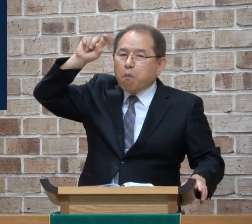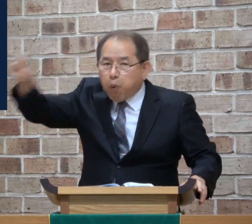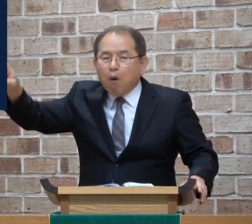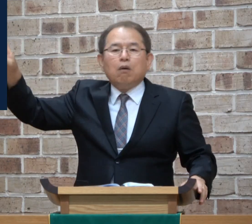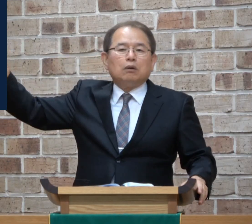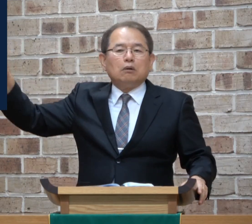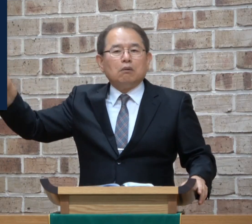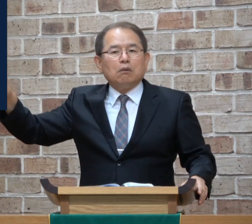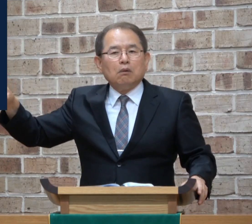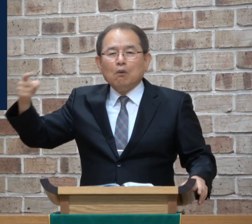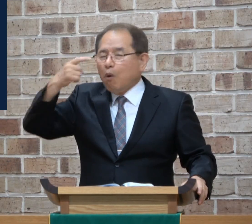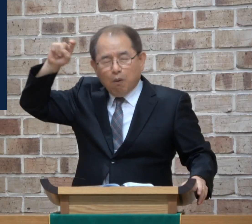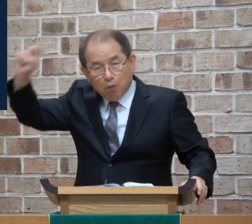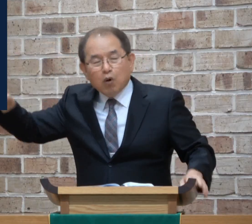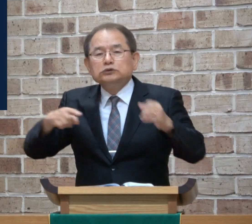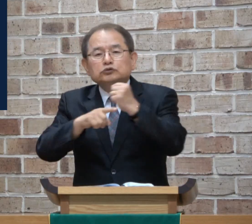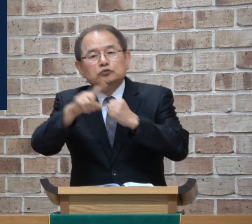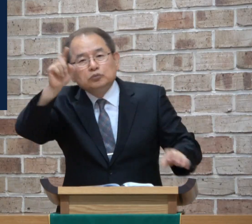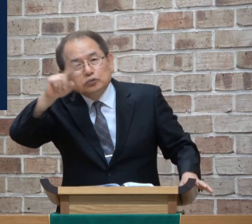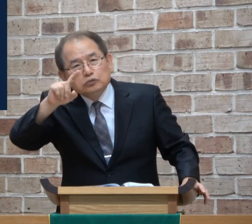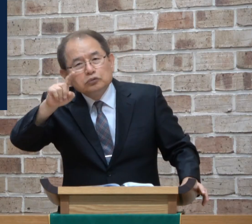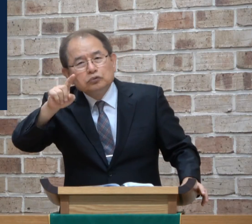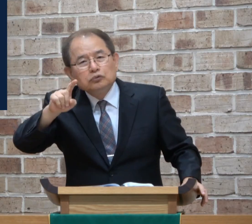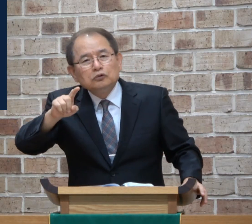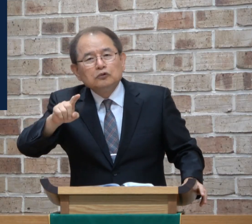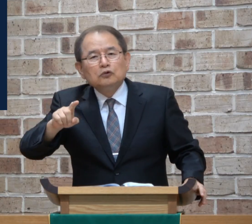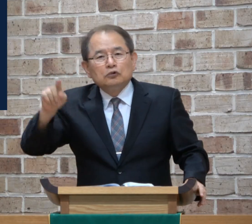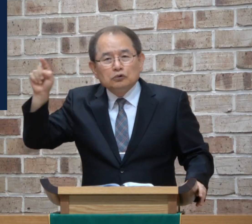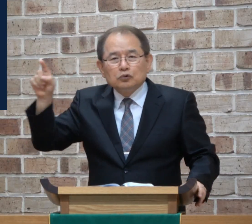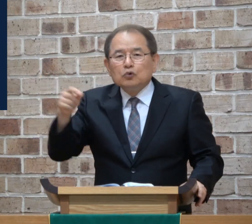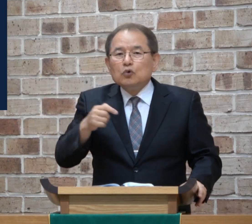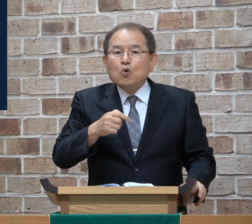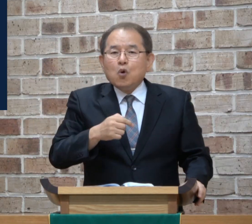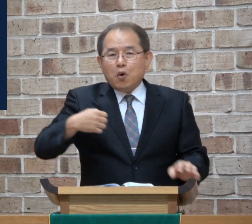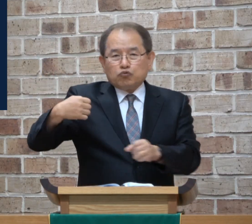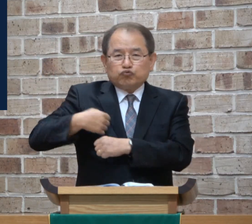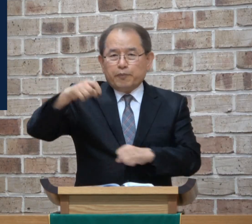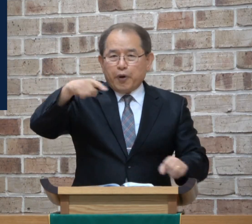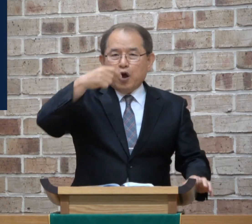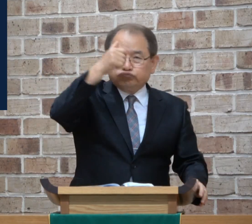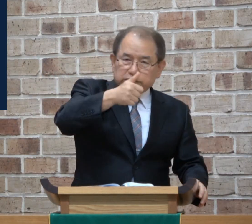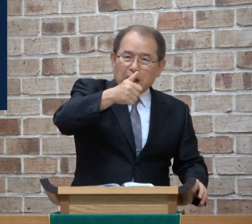백부장 중에서도 하나님은 고넬료를 선택하셨습니다. 그 이유는 무엇이었을까요?